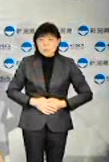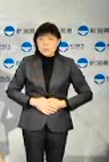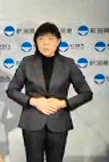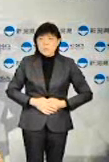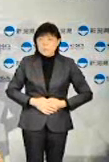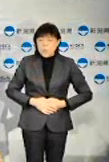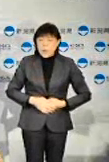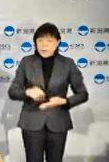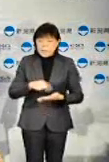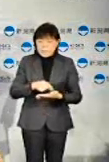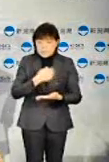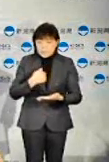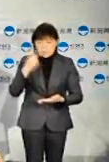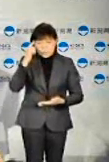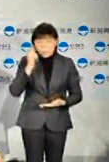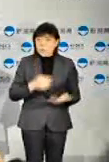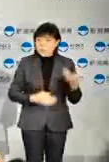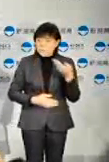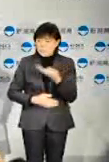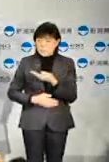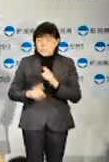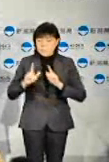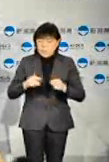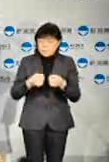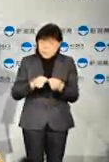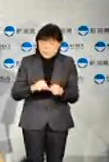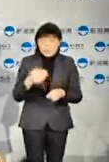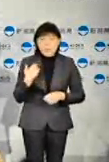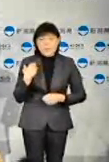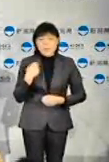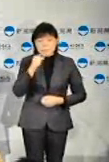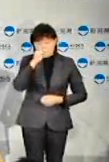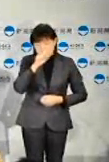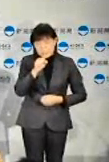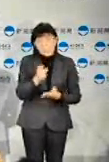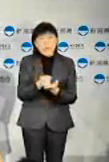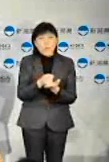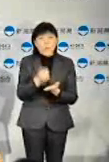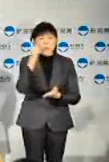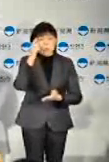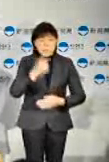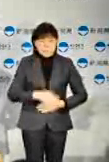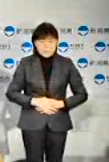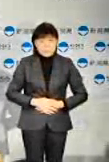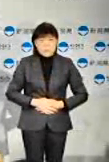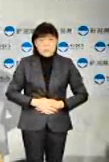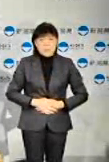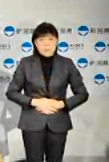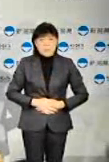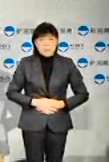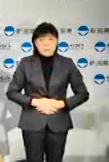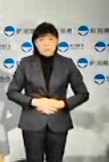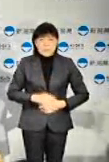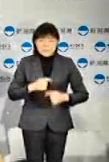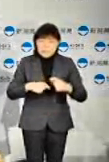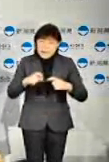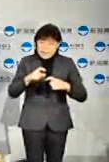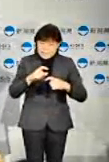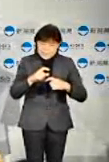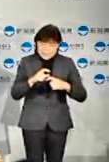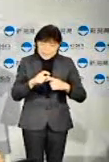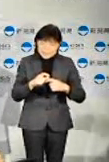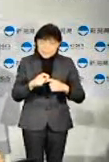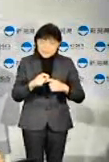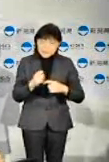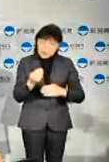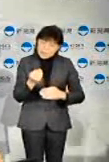される んですか。いや、すみません、詳細には分かりませんけども、いい方向だと思いますよね。 ただもっともっとできる、分かりません、あの